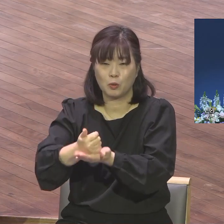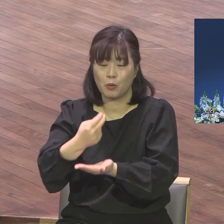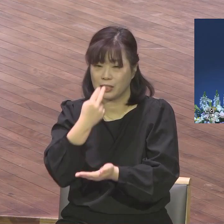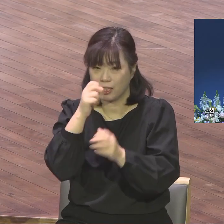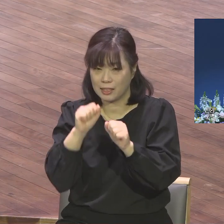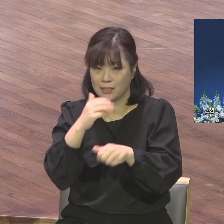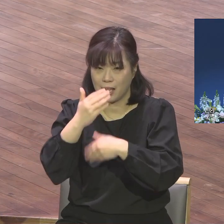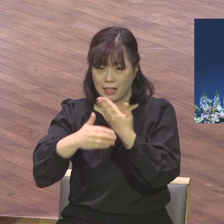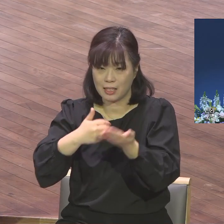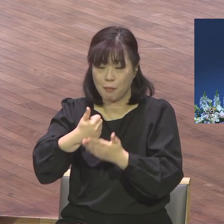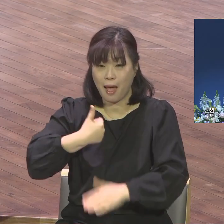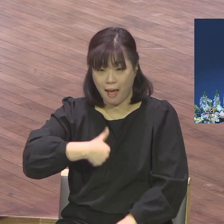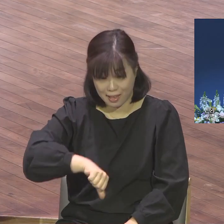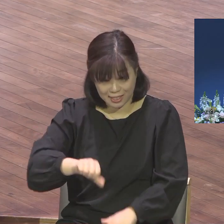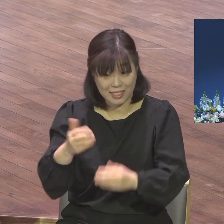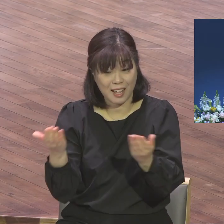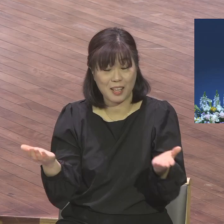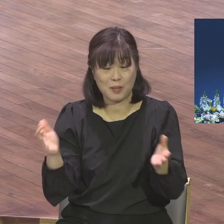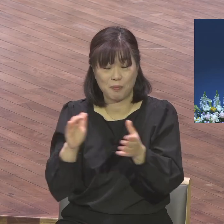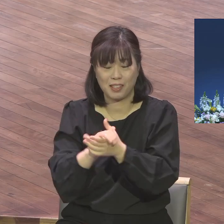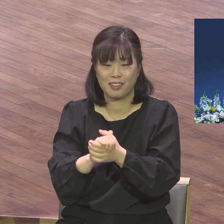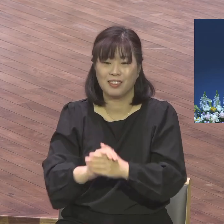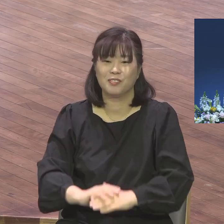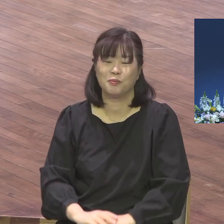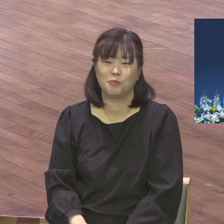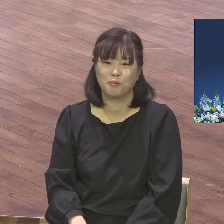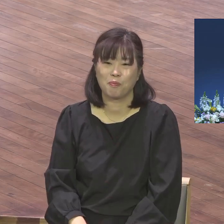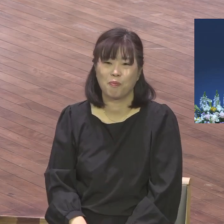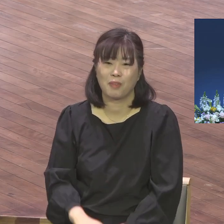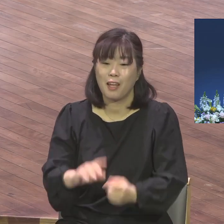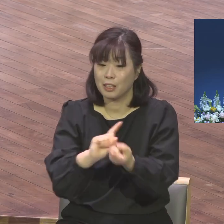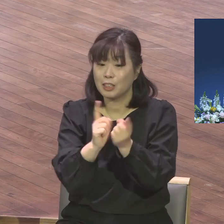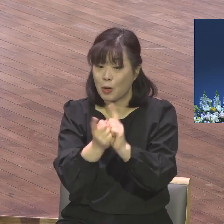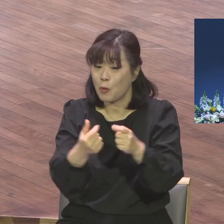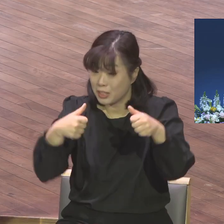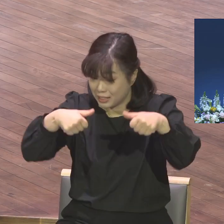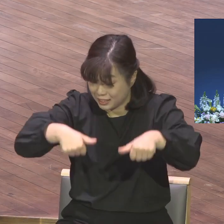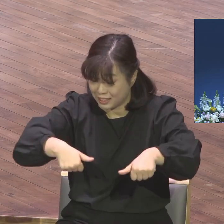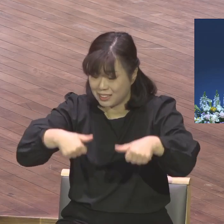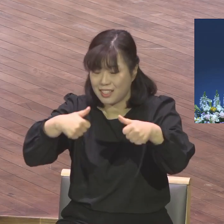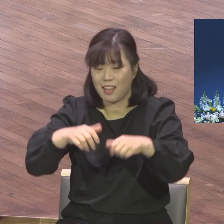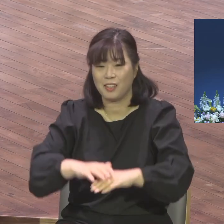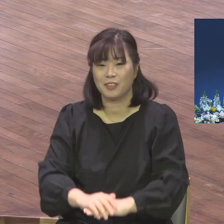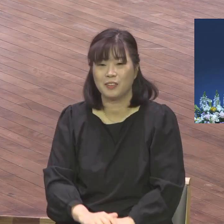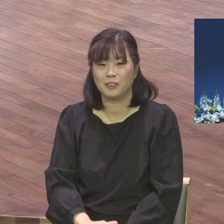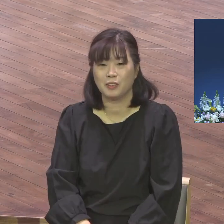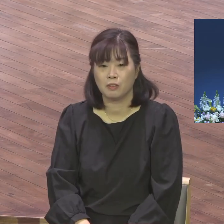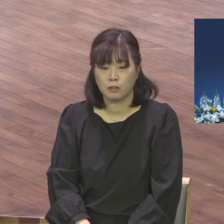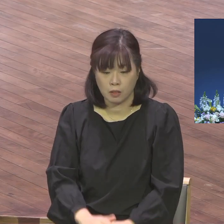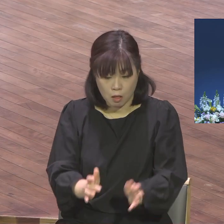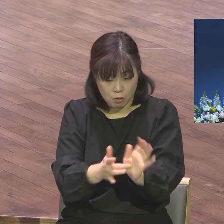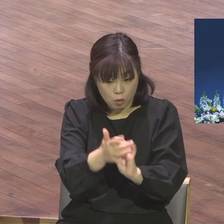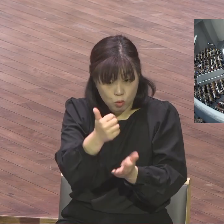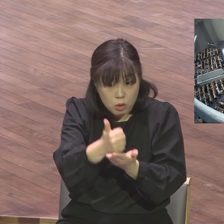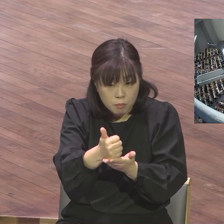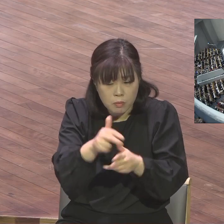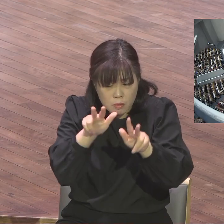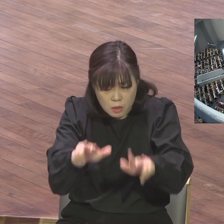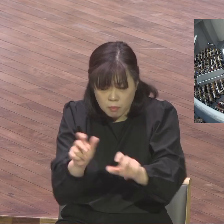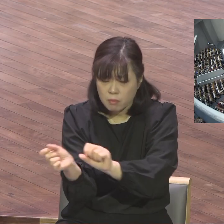아들이십니다. 아멘. 우리 해외 신도 같이 서로 다 인사합시다. 예수님은 살아나셨습니다.